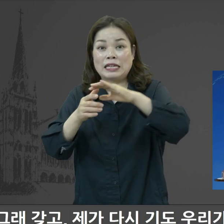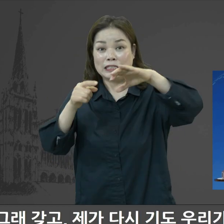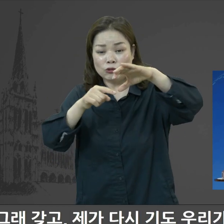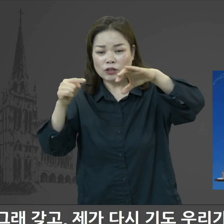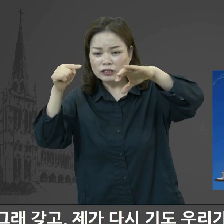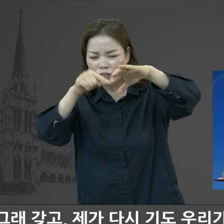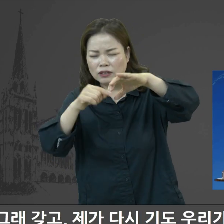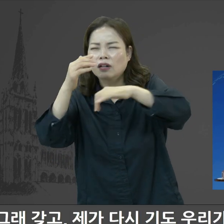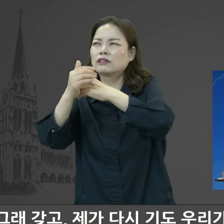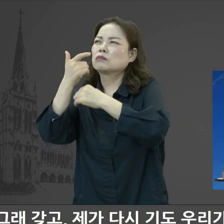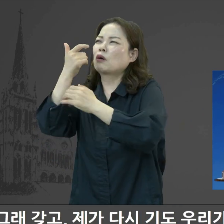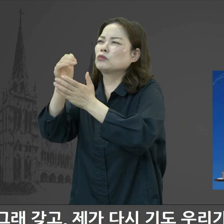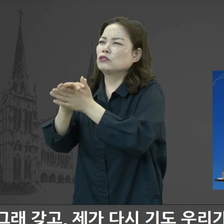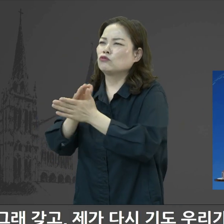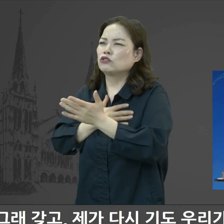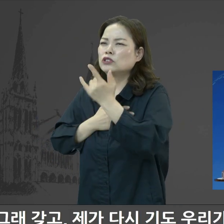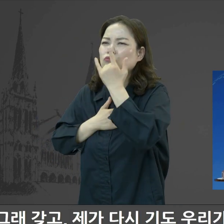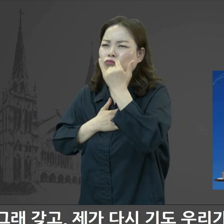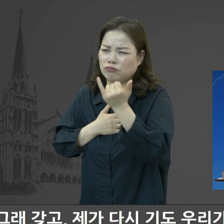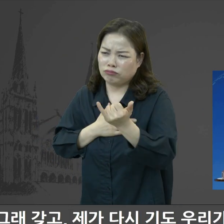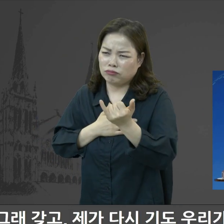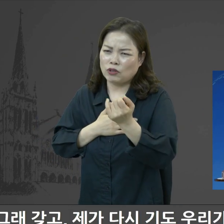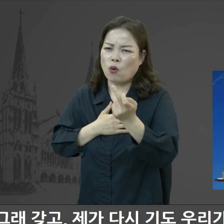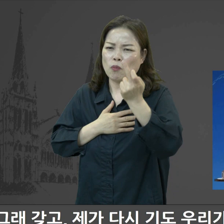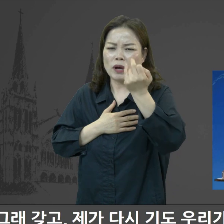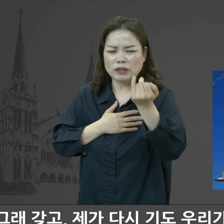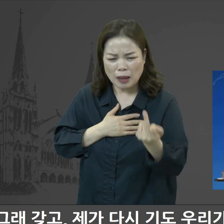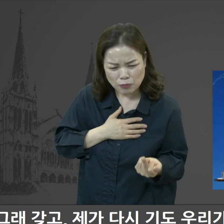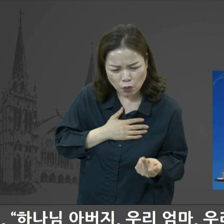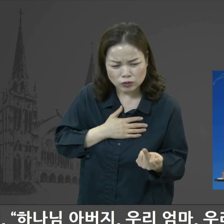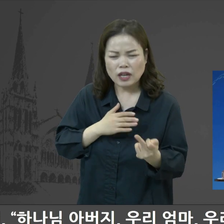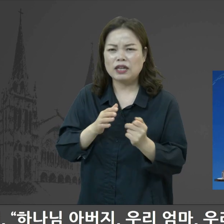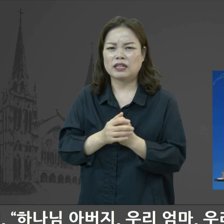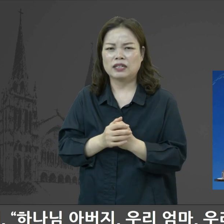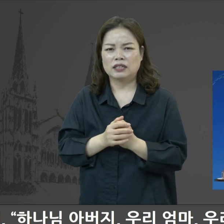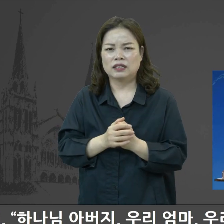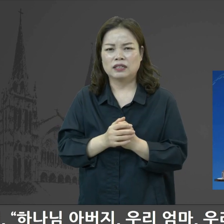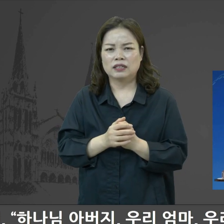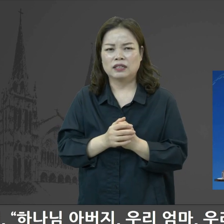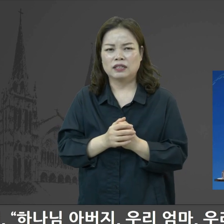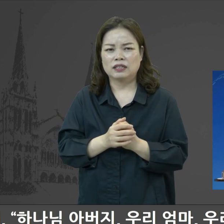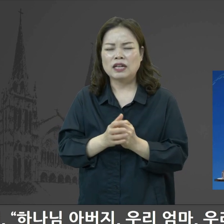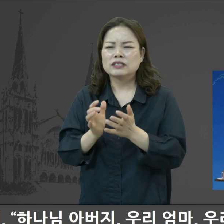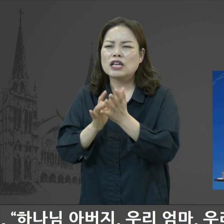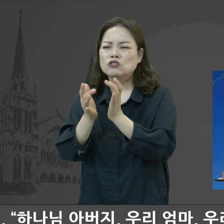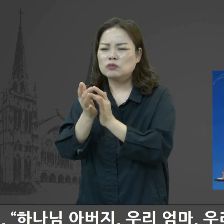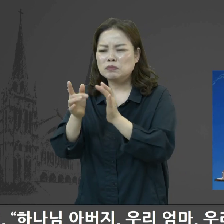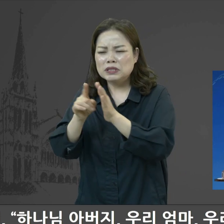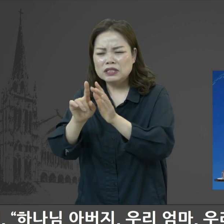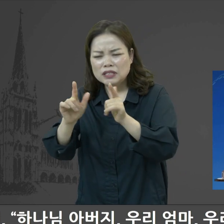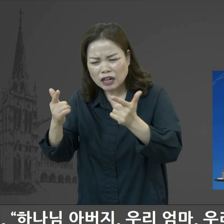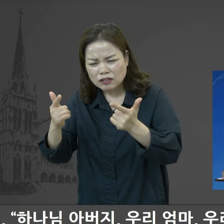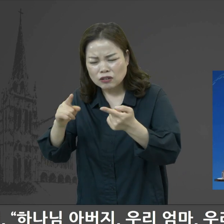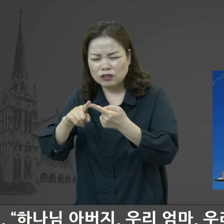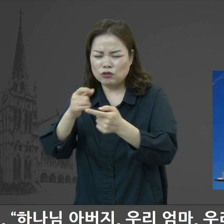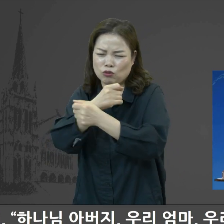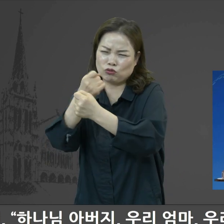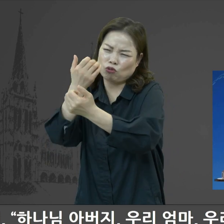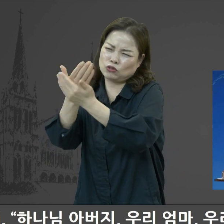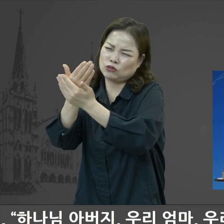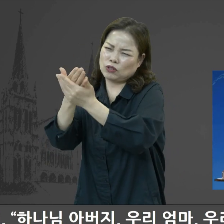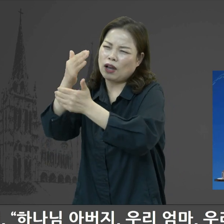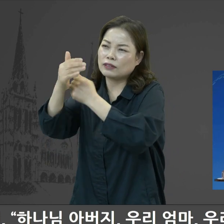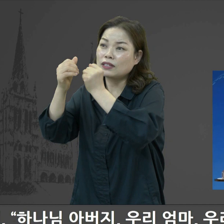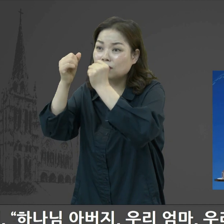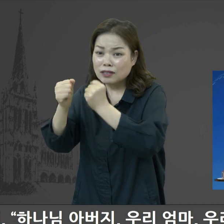하나님 아버지, 우리 엄마, 우리 아버지, 우리 오빠, 남동생, 예수님 안 믿고 산 거 용서해 주세요.